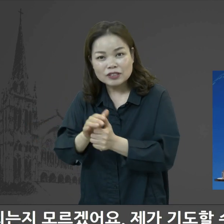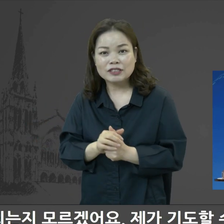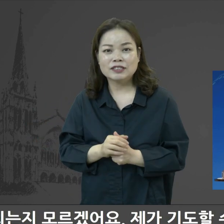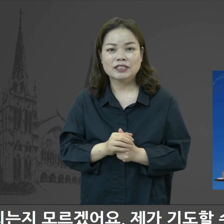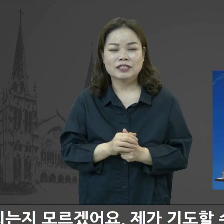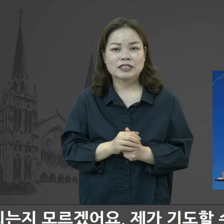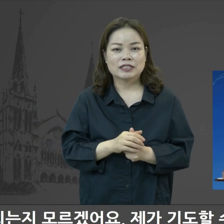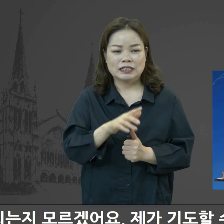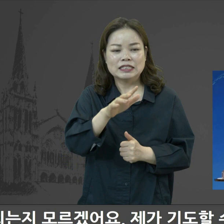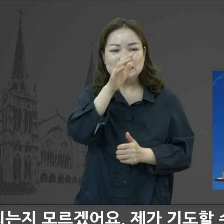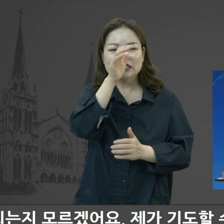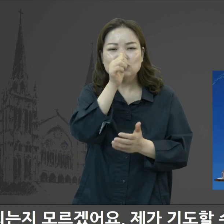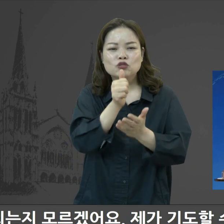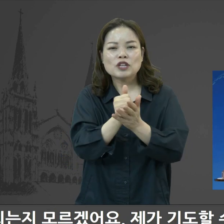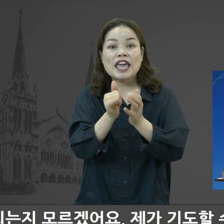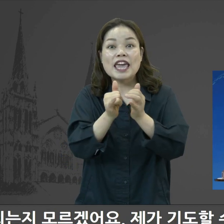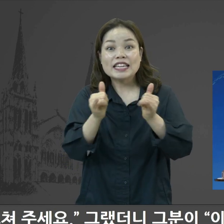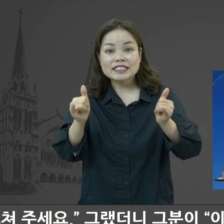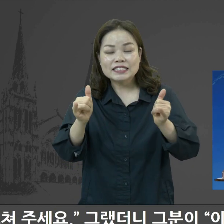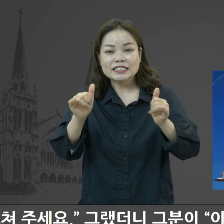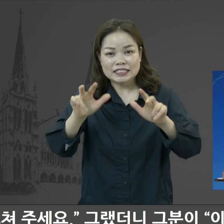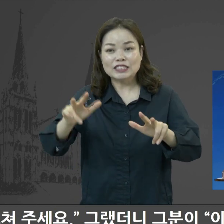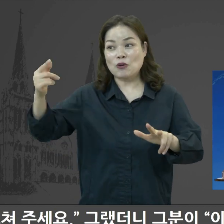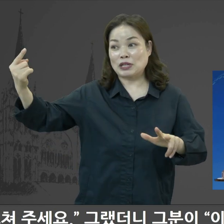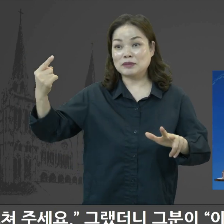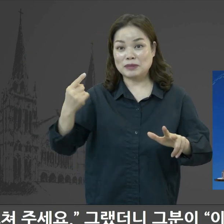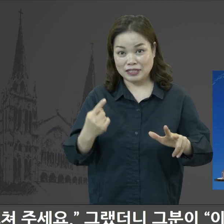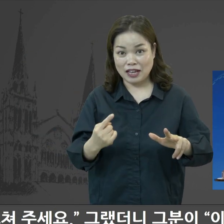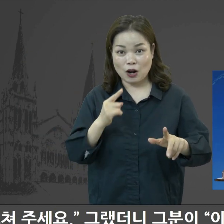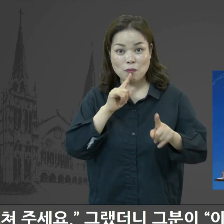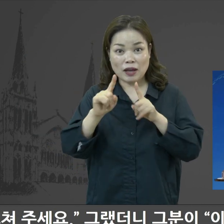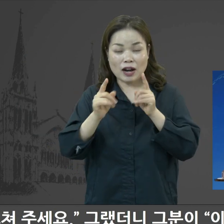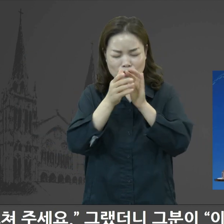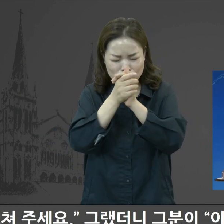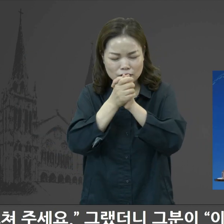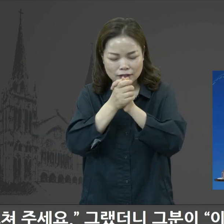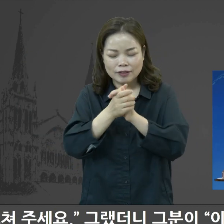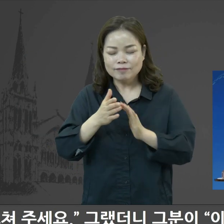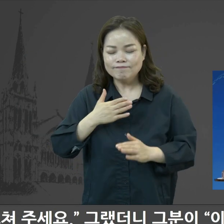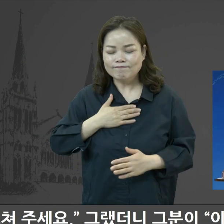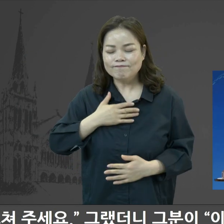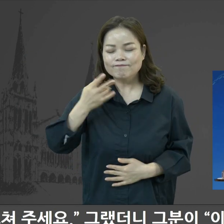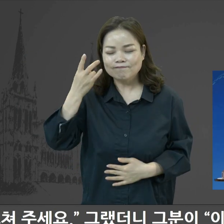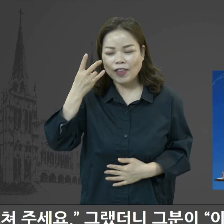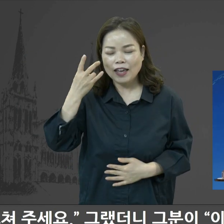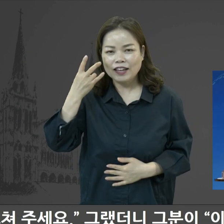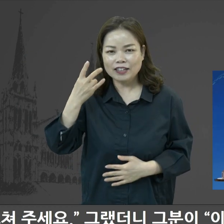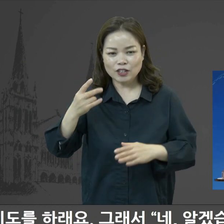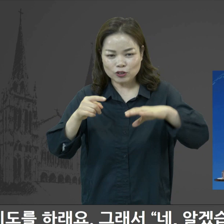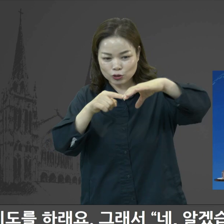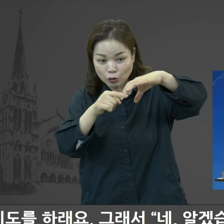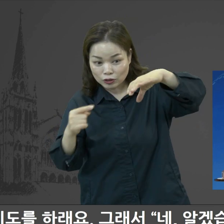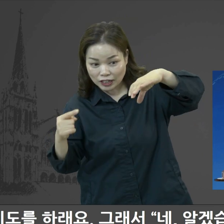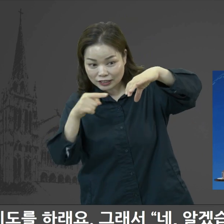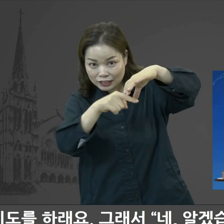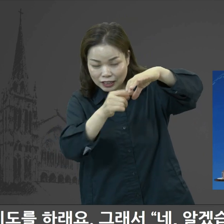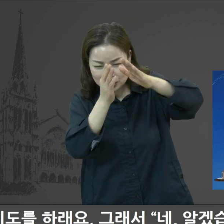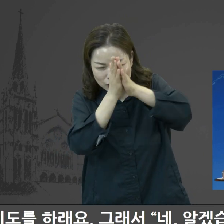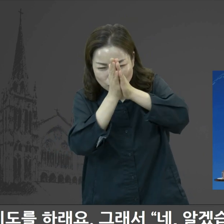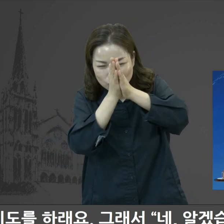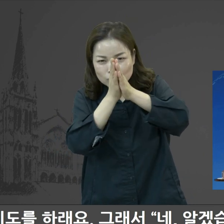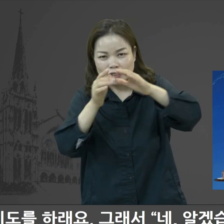그분이 이제인 이제 왔습니다 이렇게 기도를 하래요. 그래서 아, 네 알겠습니다 감사합니다 그러고 들어가고